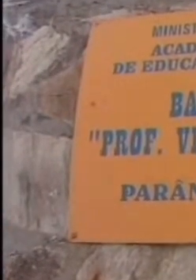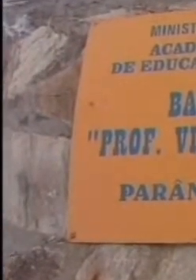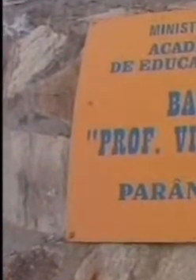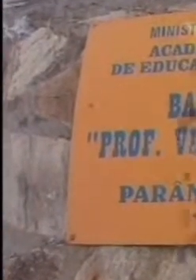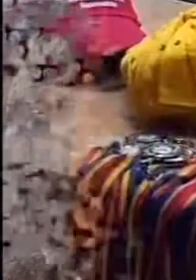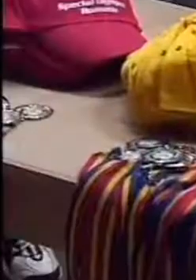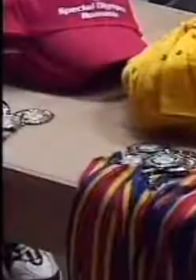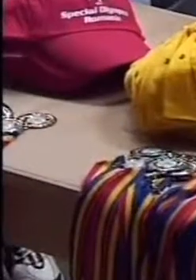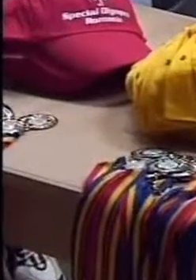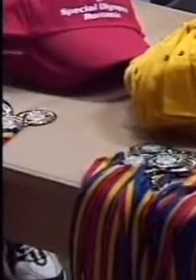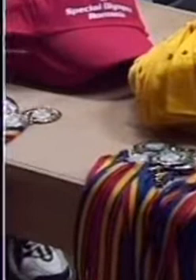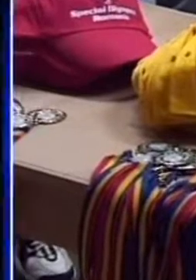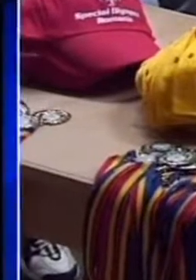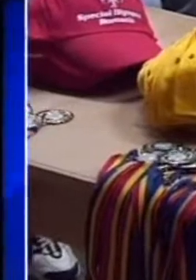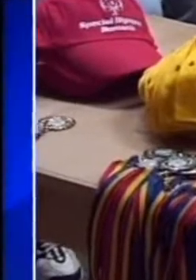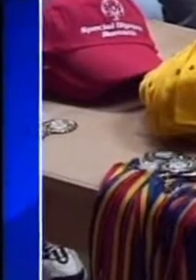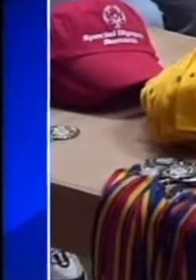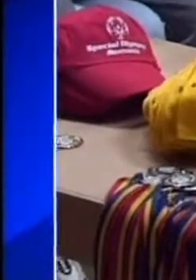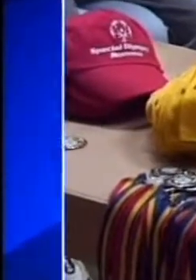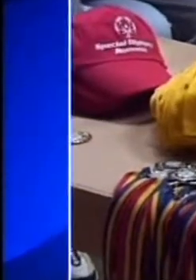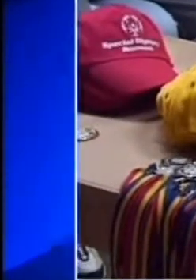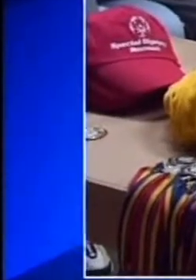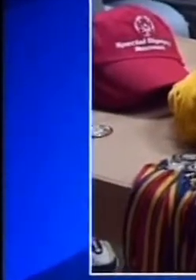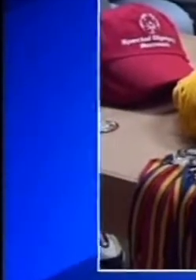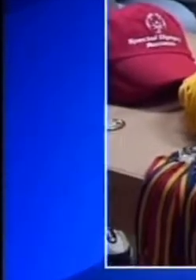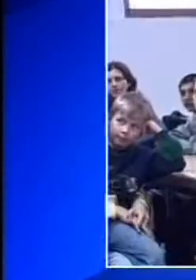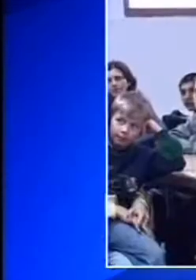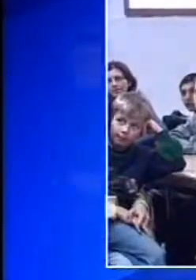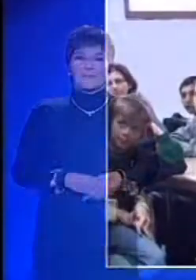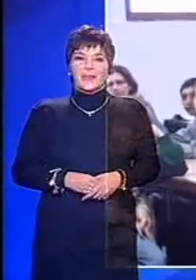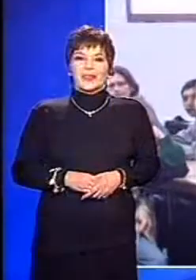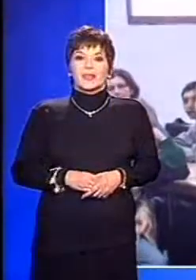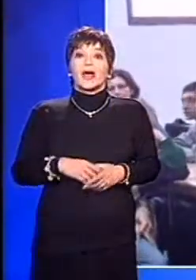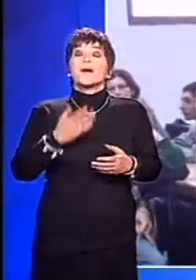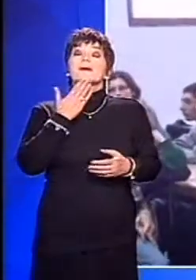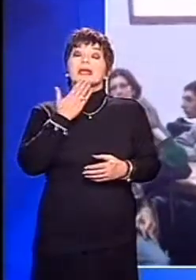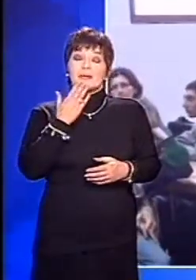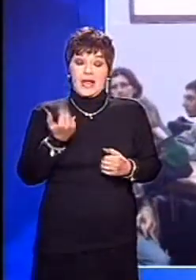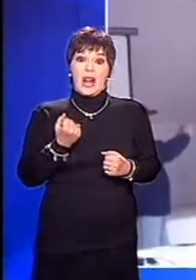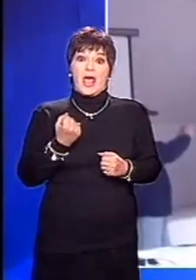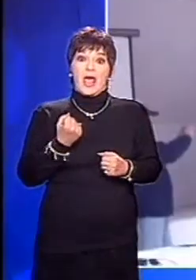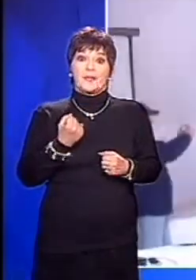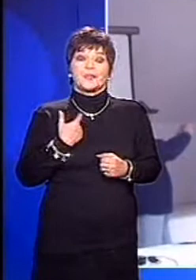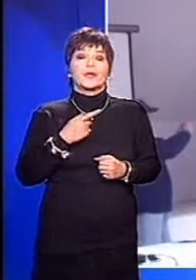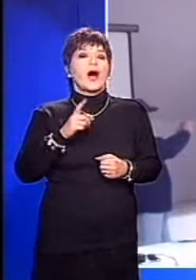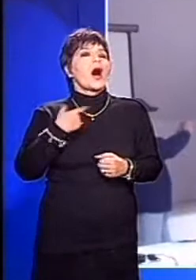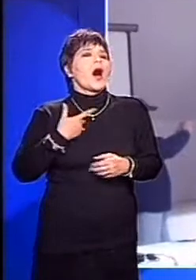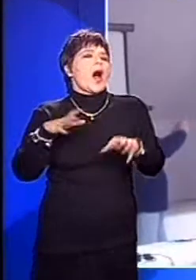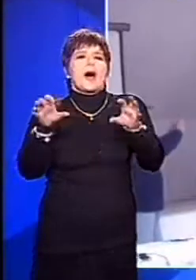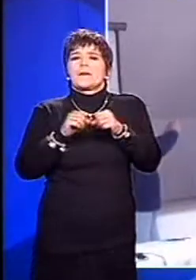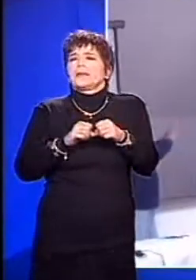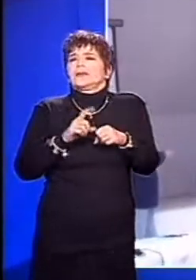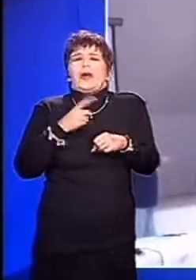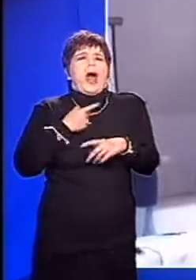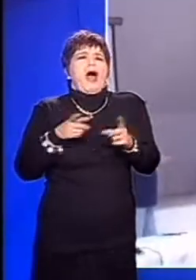Festivitatea de premiere a avut toate atributele unei ceremonii autentice. Festivitatea de premiere important este toate atributele